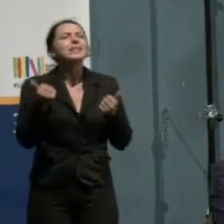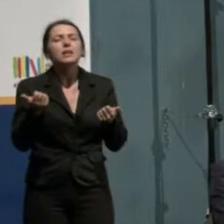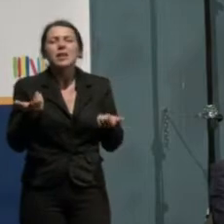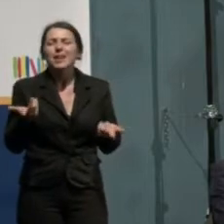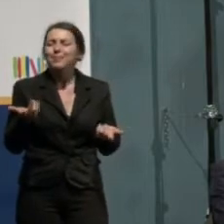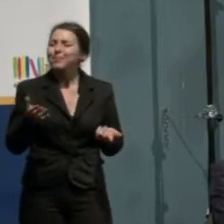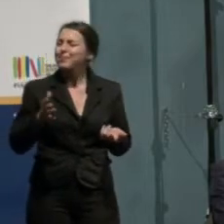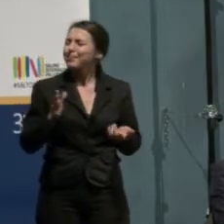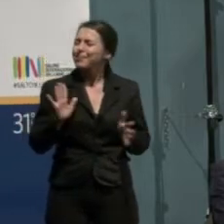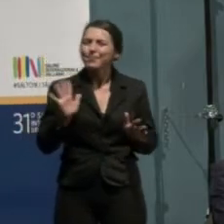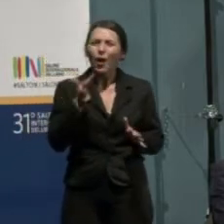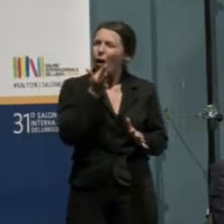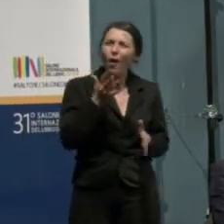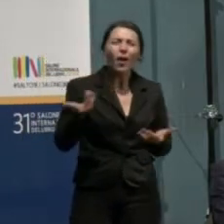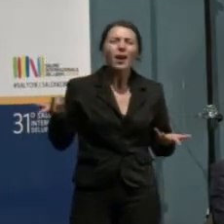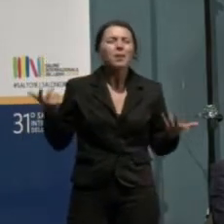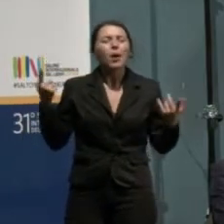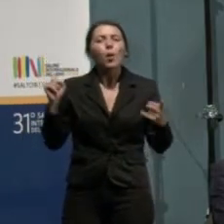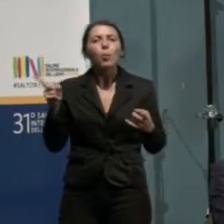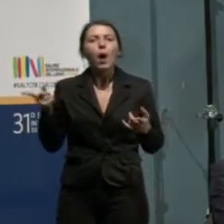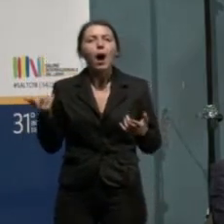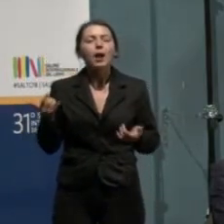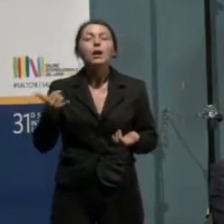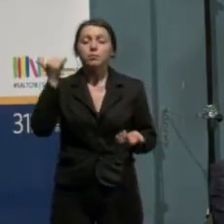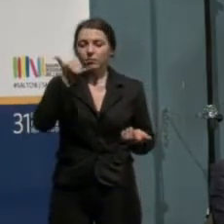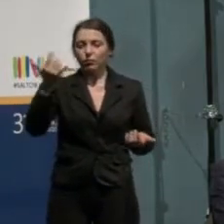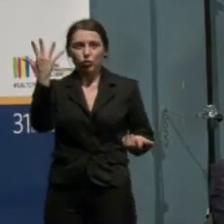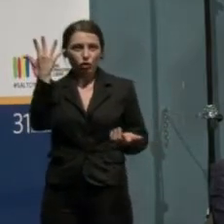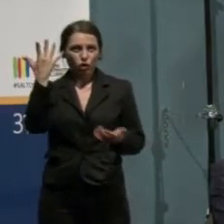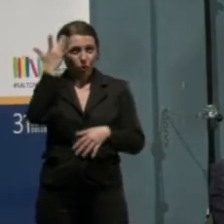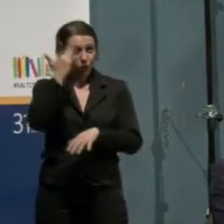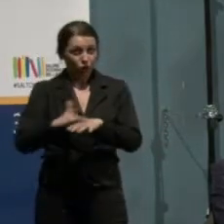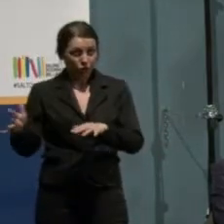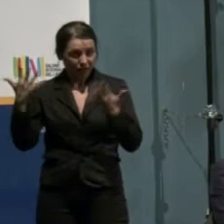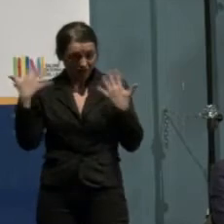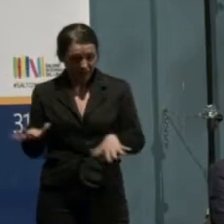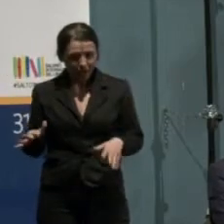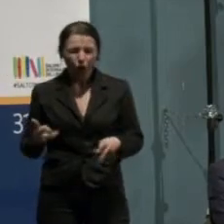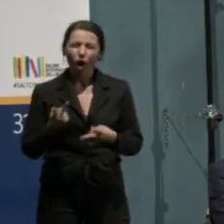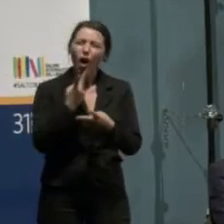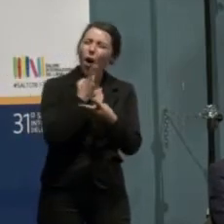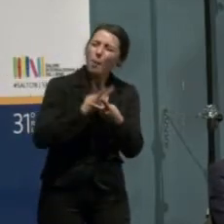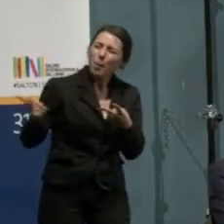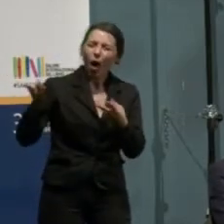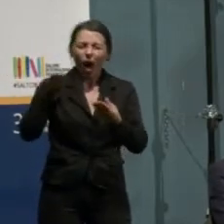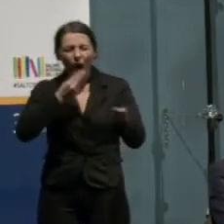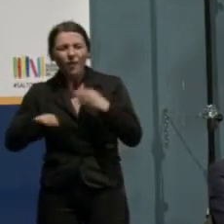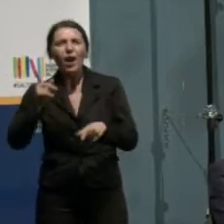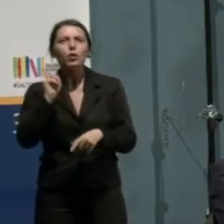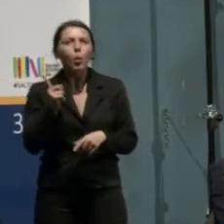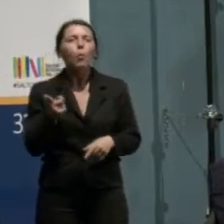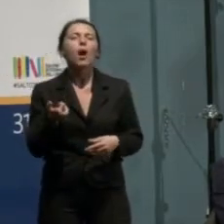incredibile provato a depistare quello che è accaduto hanno ammazzato 5 innocenti hanno provato in tutte le maniere a infangare la memoria di